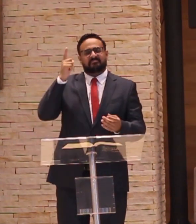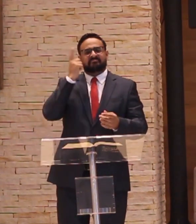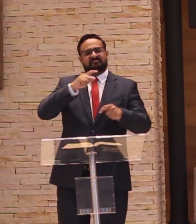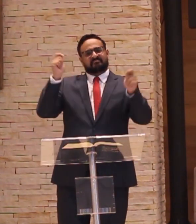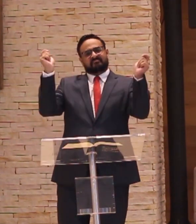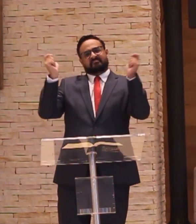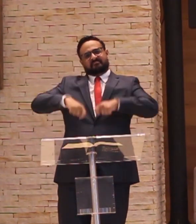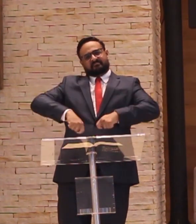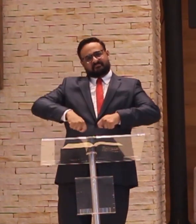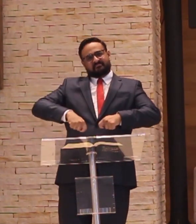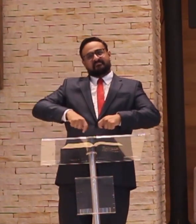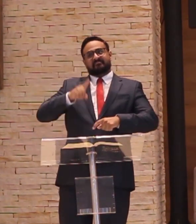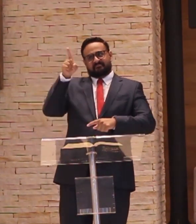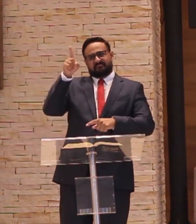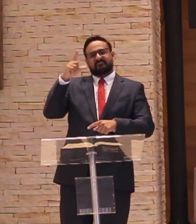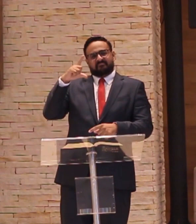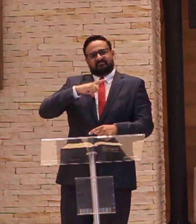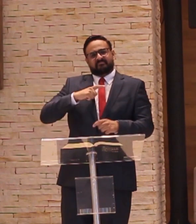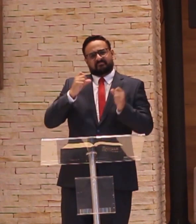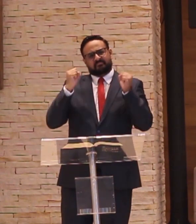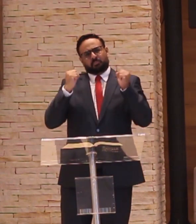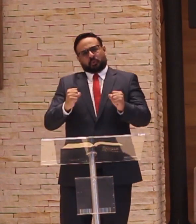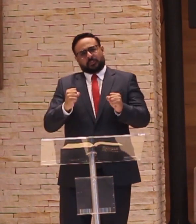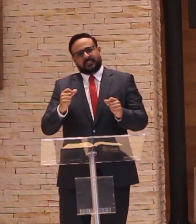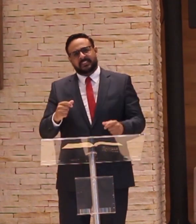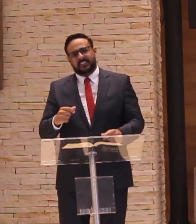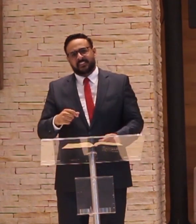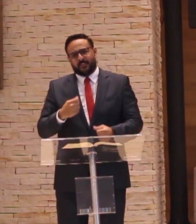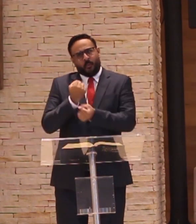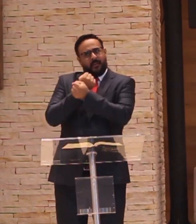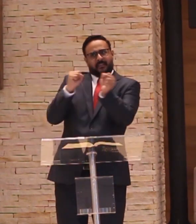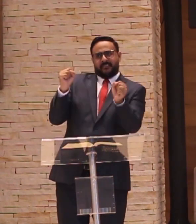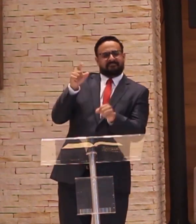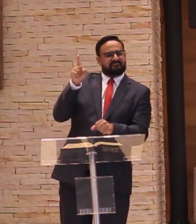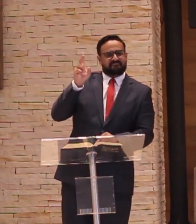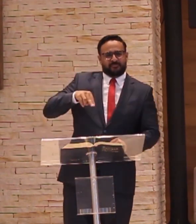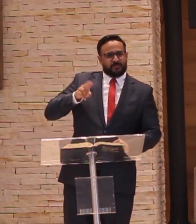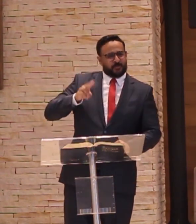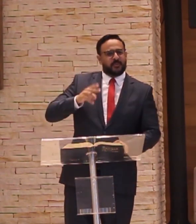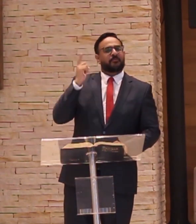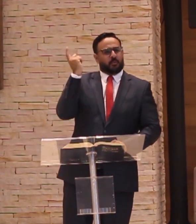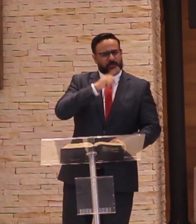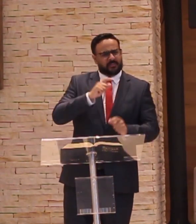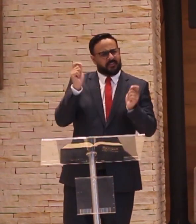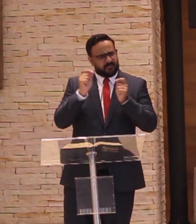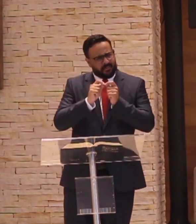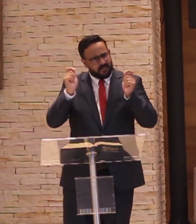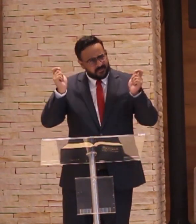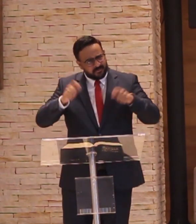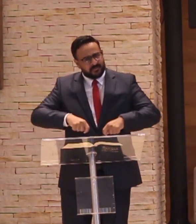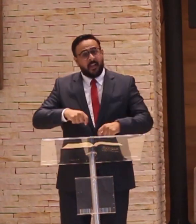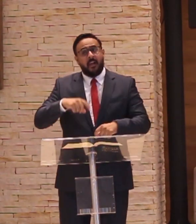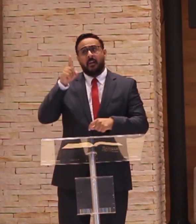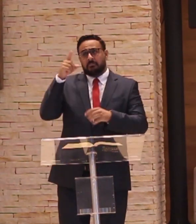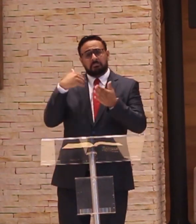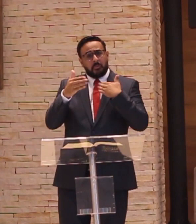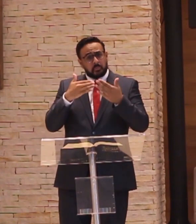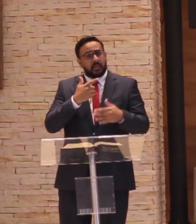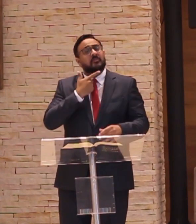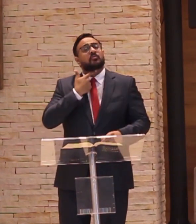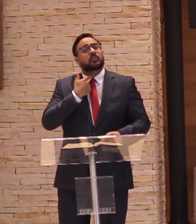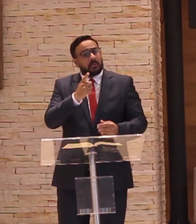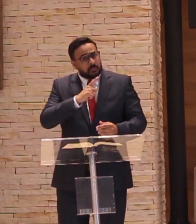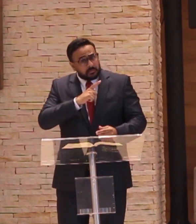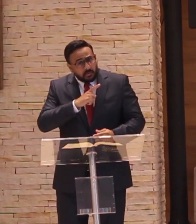ele é infinitamente mais poderoso e ele tem poder para realizar coisas que para nós parecem